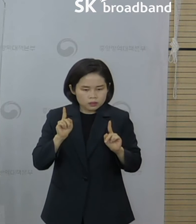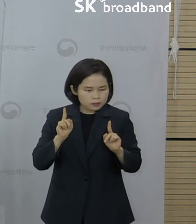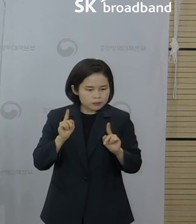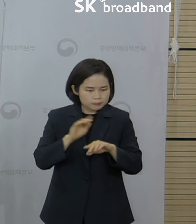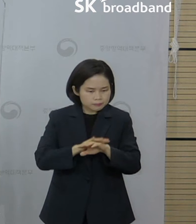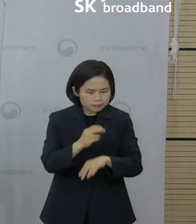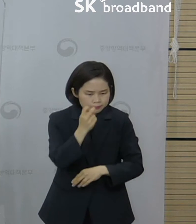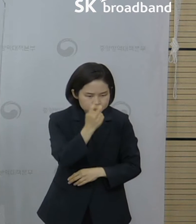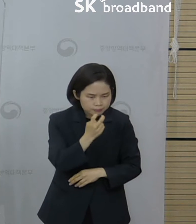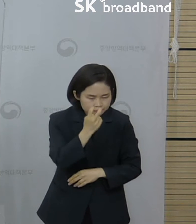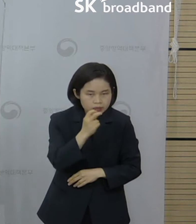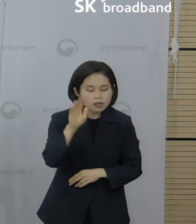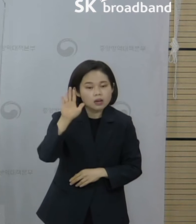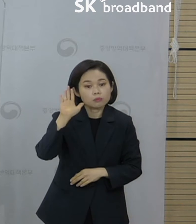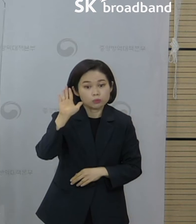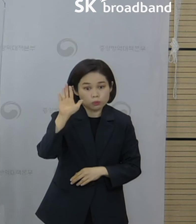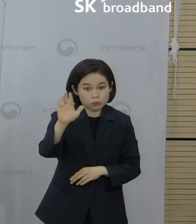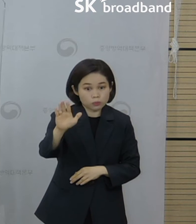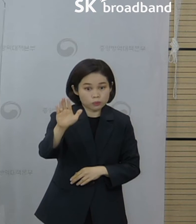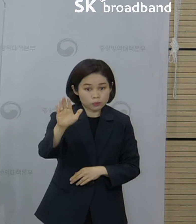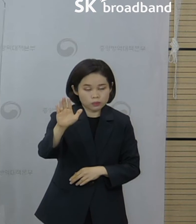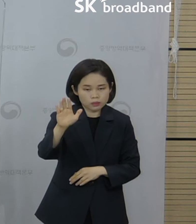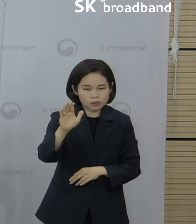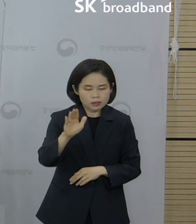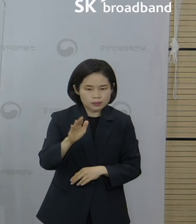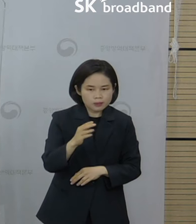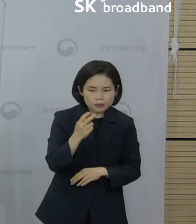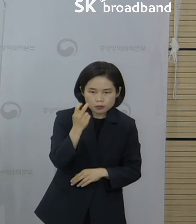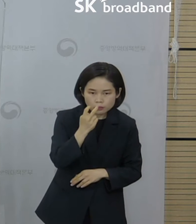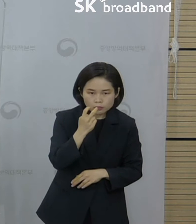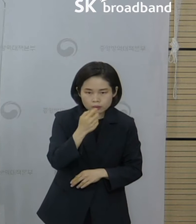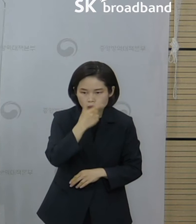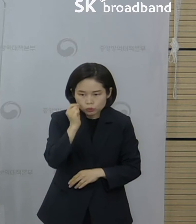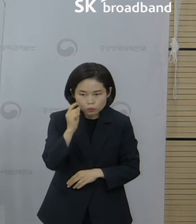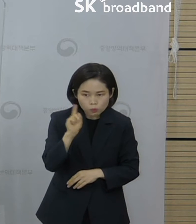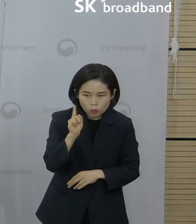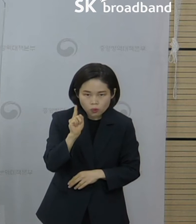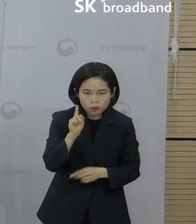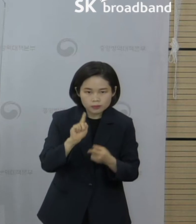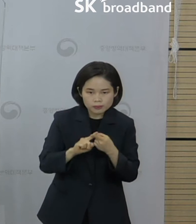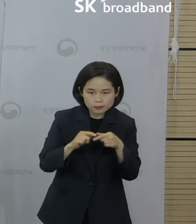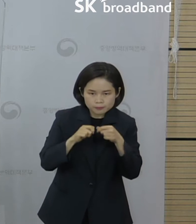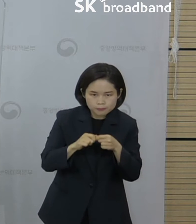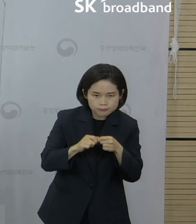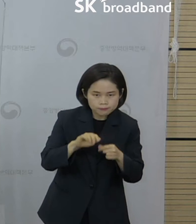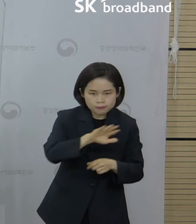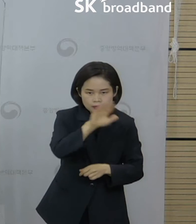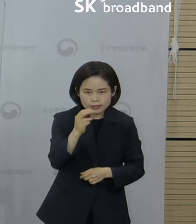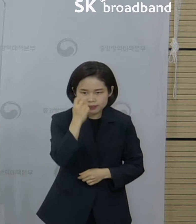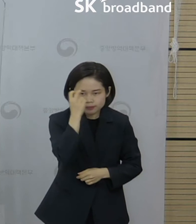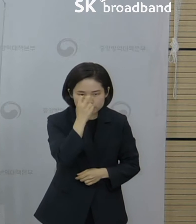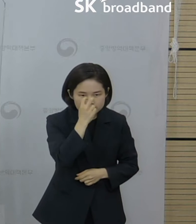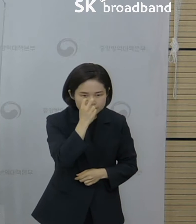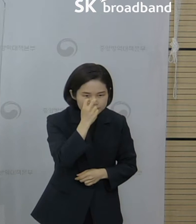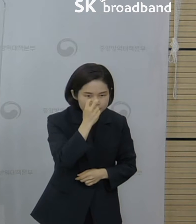있고 앞으로도 검사 사각지대가 없는지 면밀히 검토하고